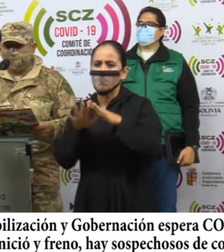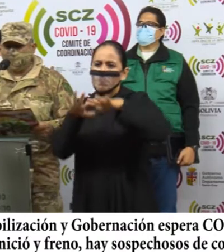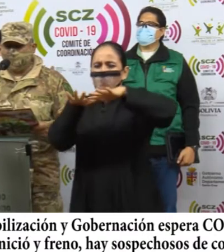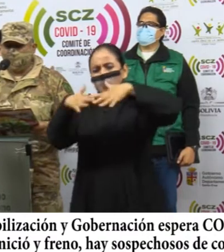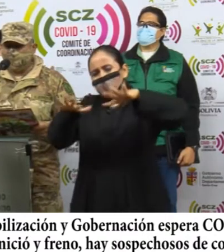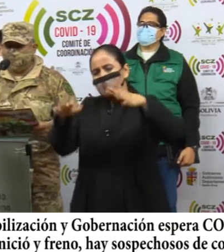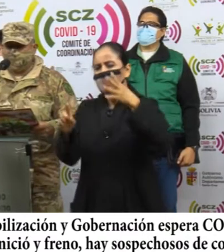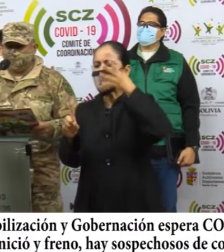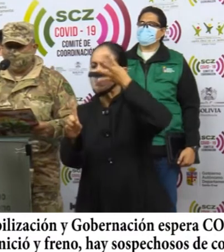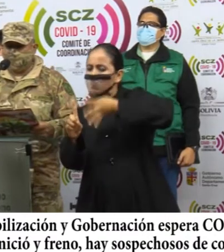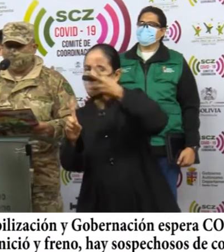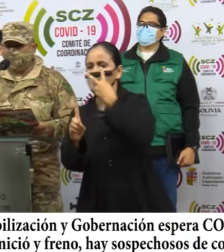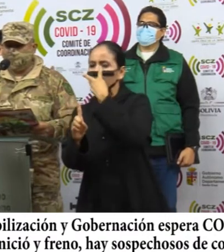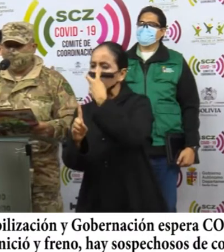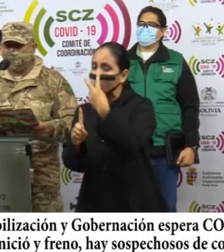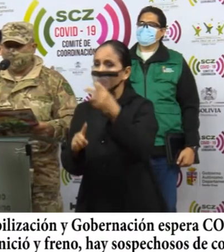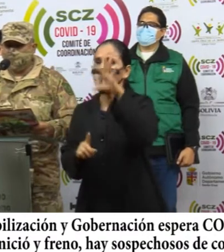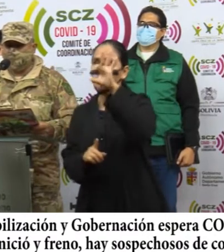Levemente sospechosas,